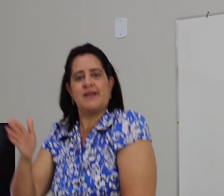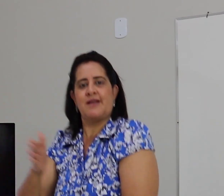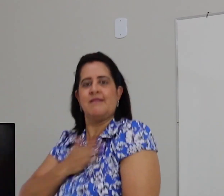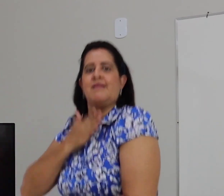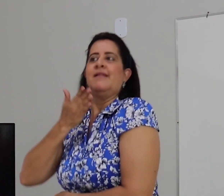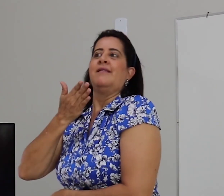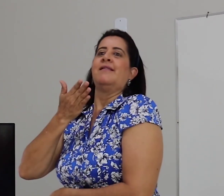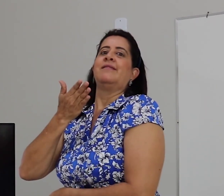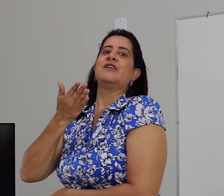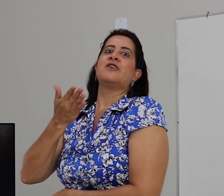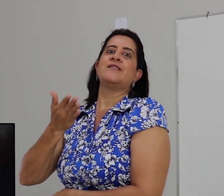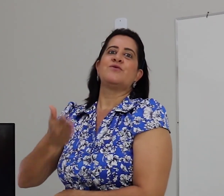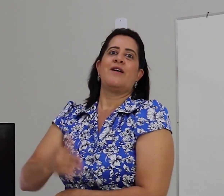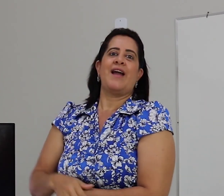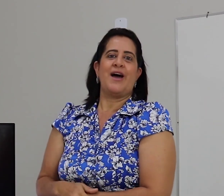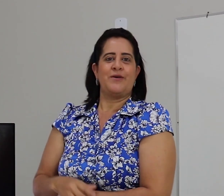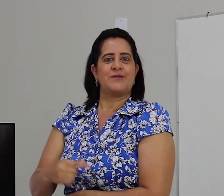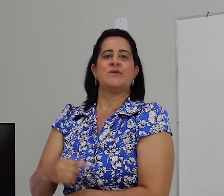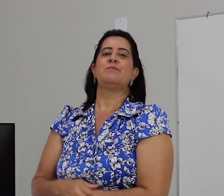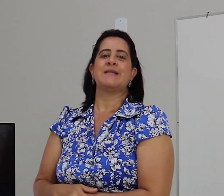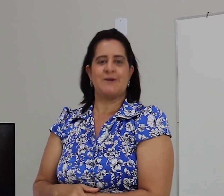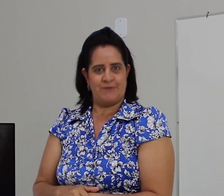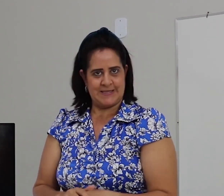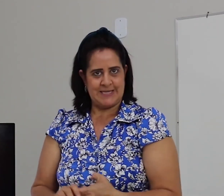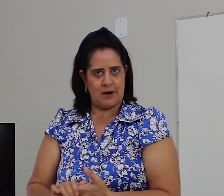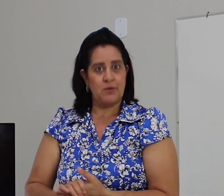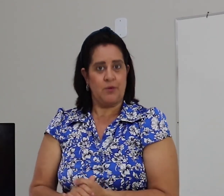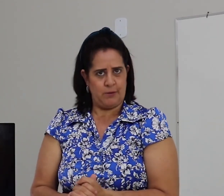que deixar isso claro na sua expressão facial e corporal.